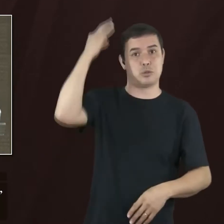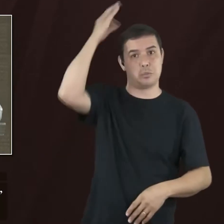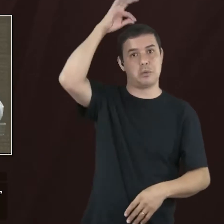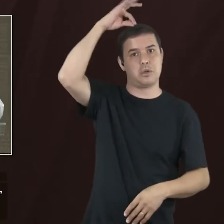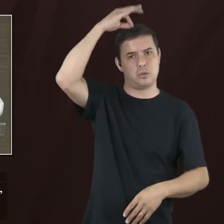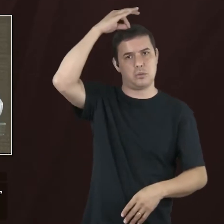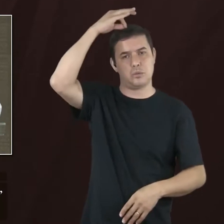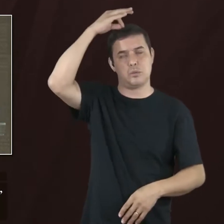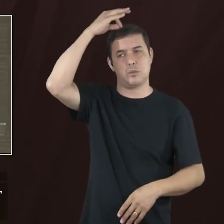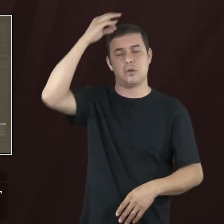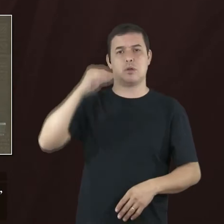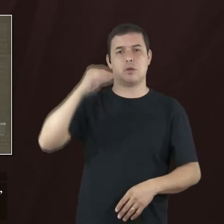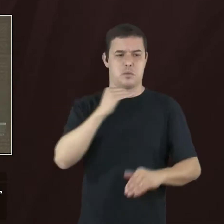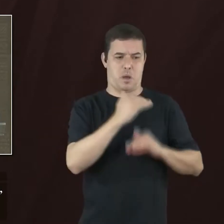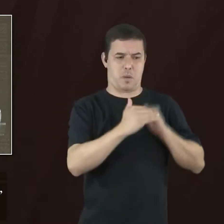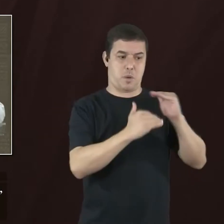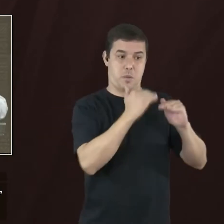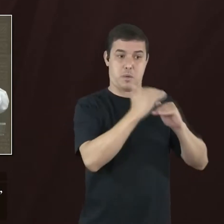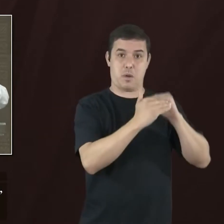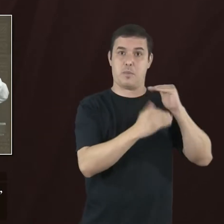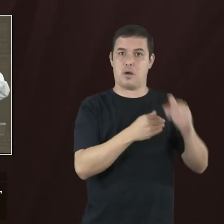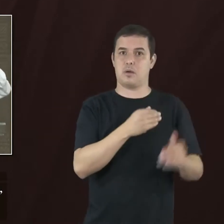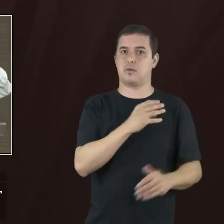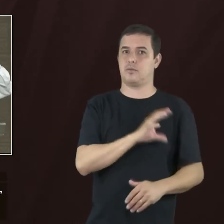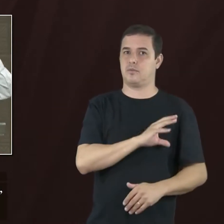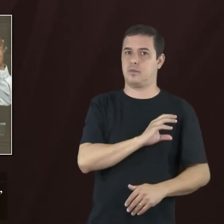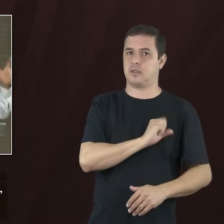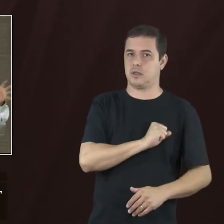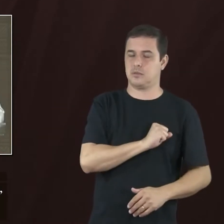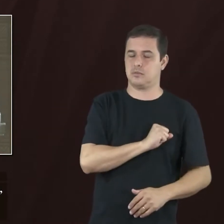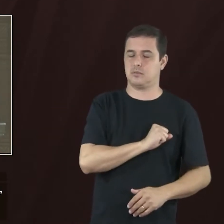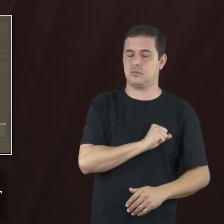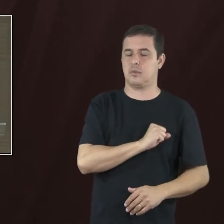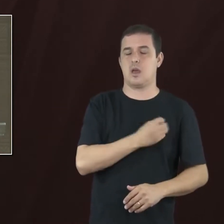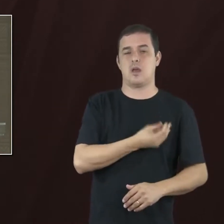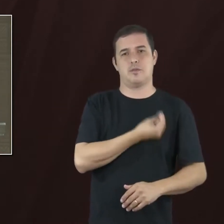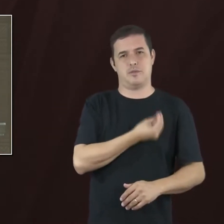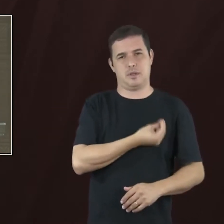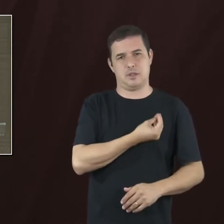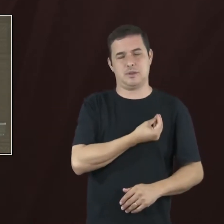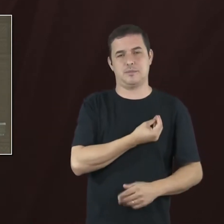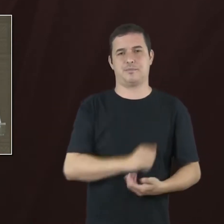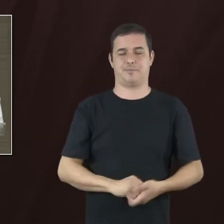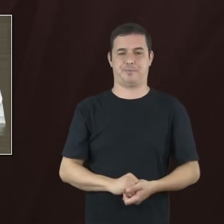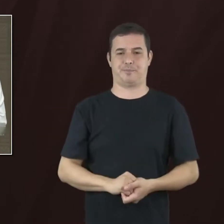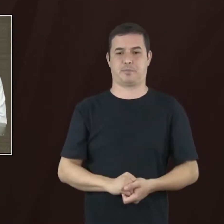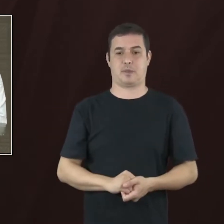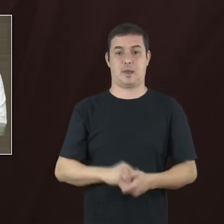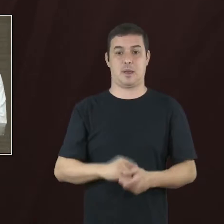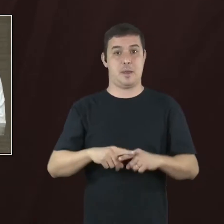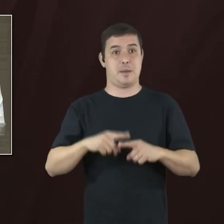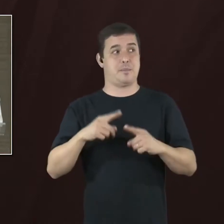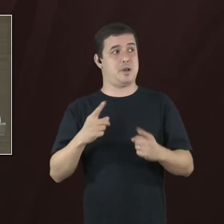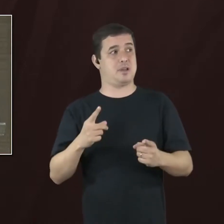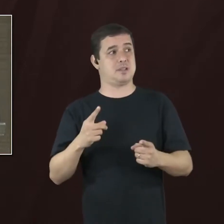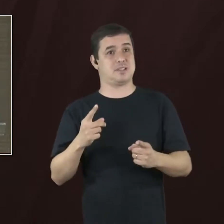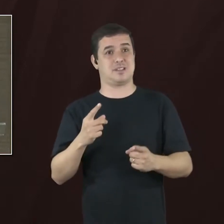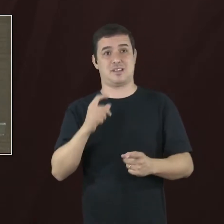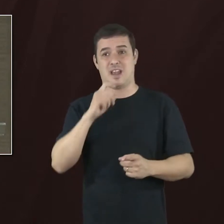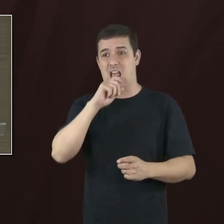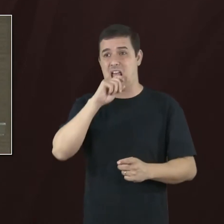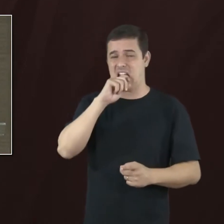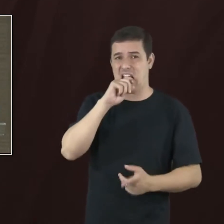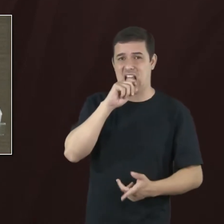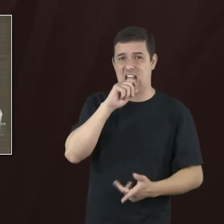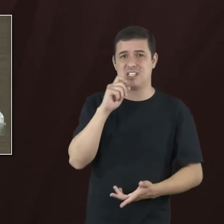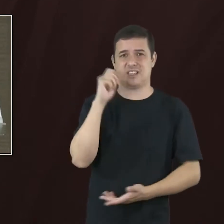ouve, crescimento de vida e no fim, no cumprimento do propósito de Deus. Mas muitos, por inveja, querem achar